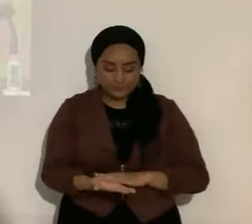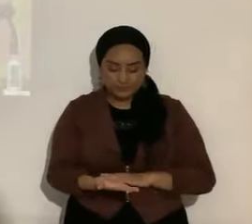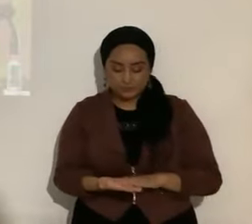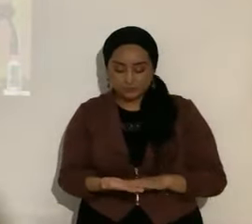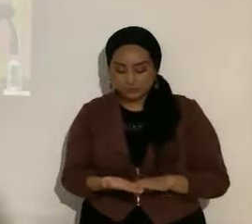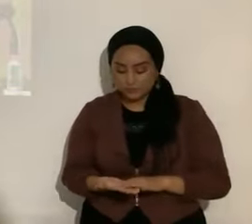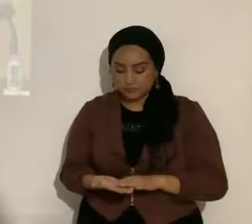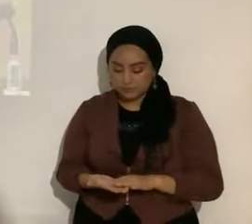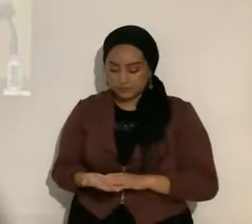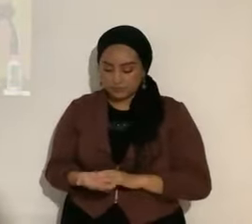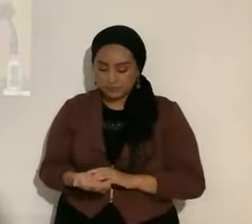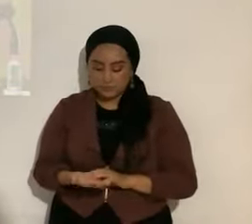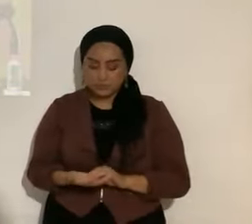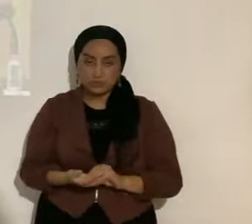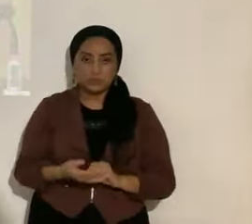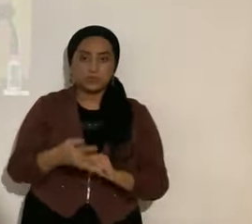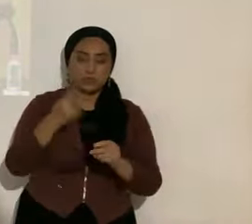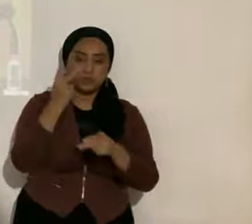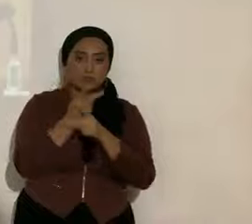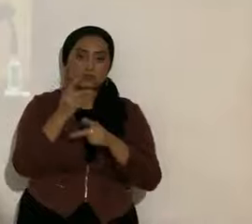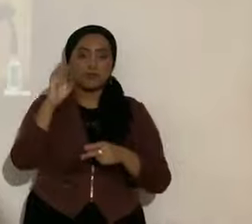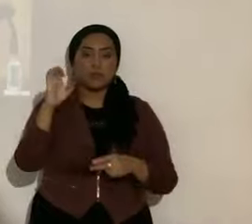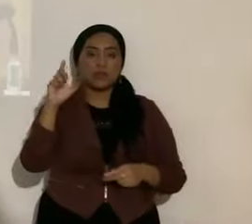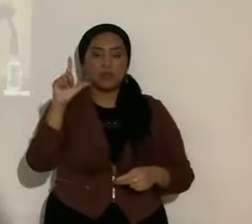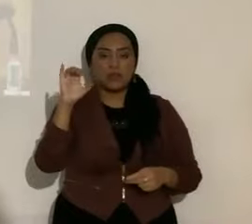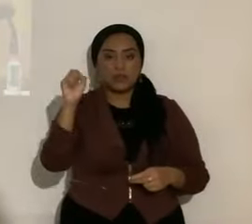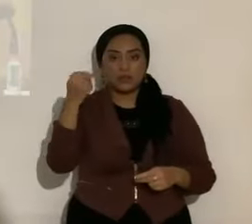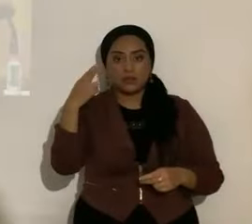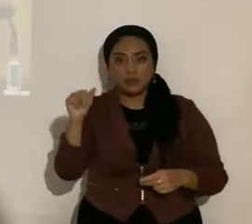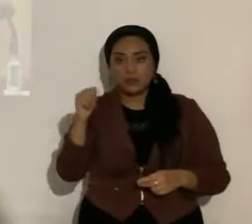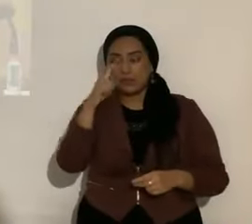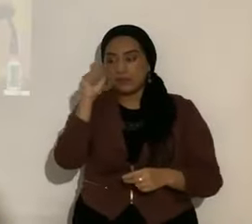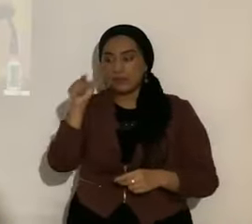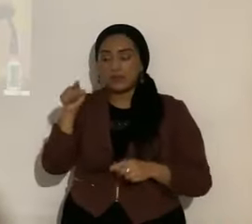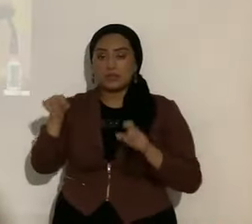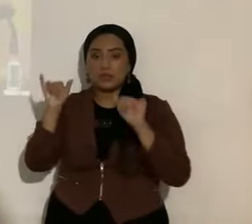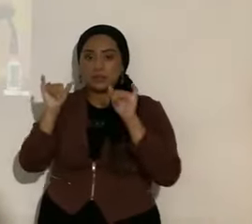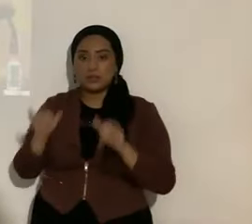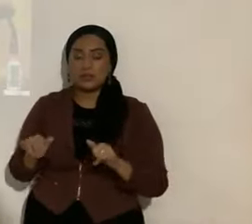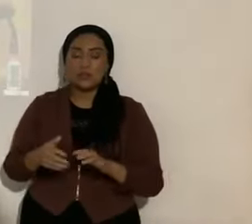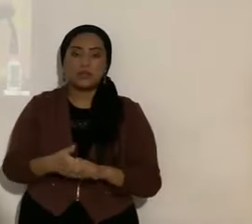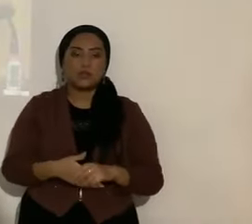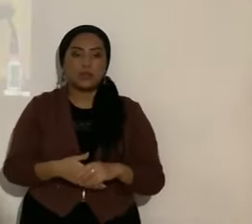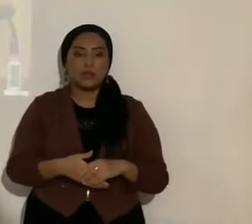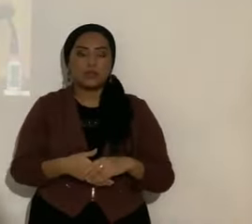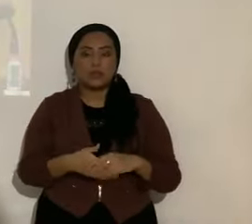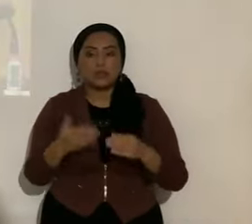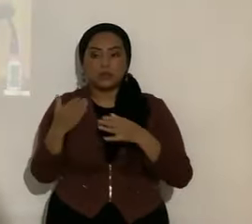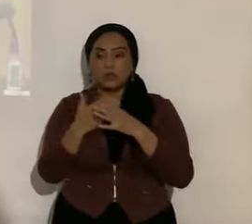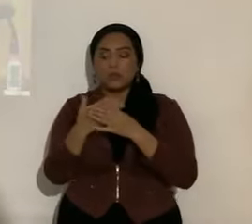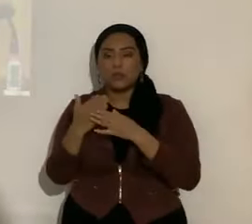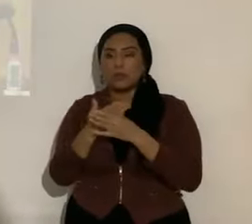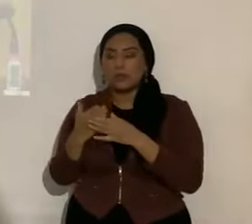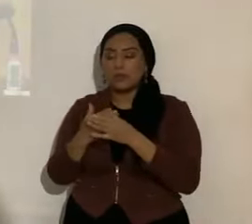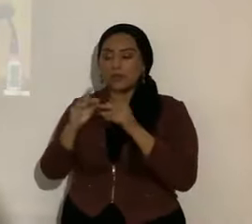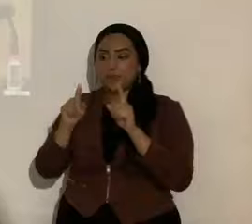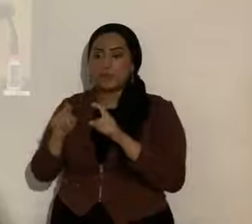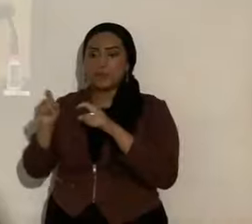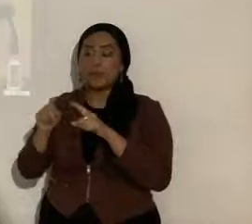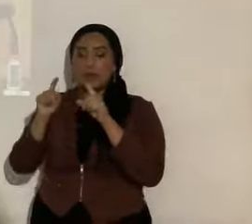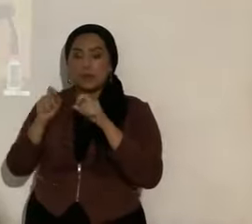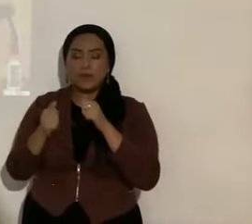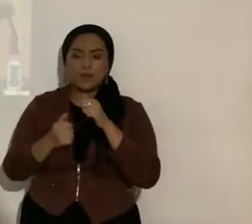Fue cumplida la petición de Eliseo porque permaneció durante la prueba. Y